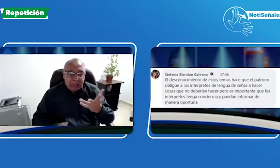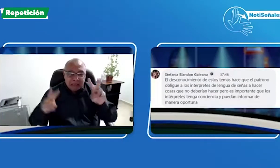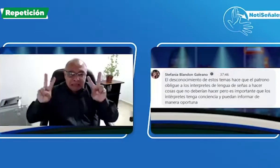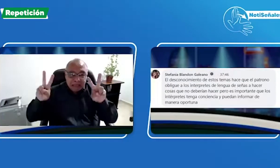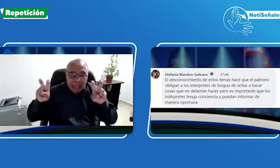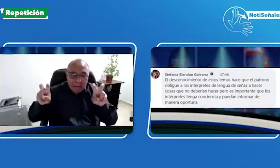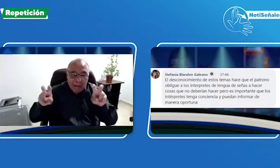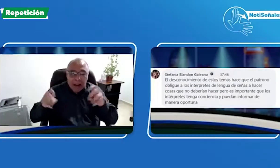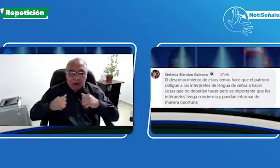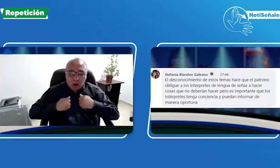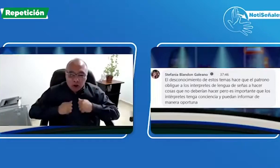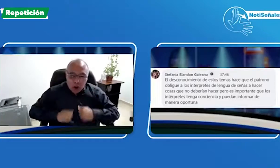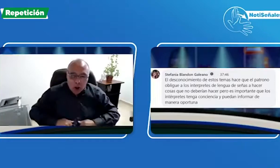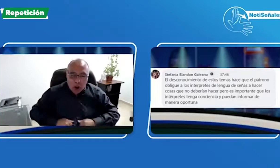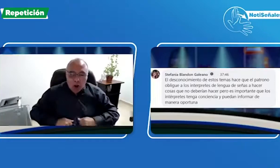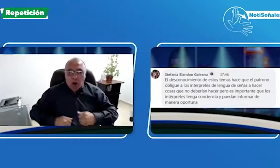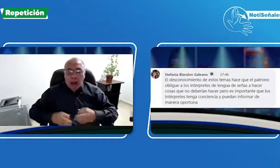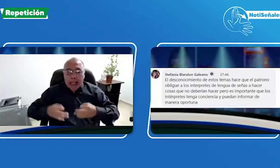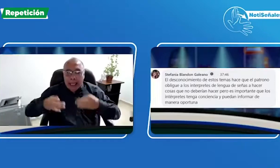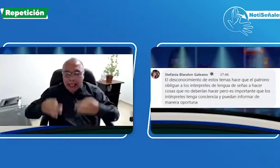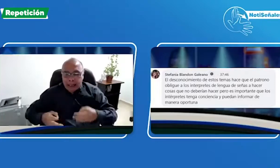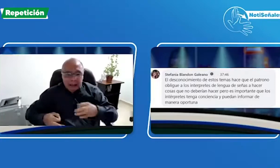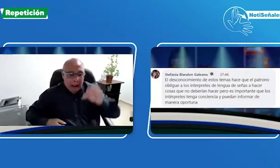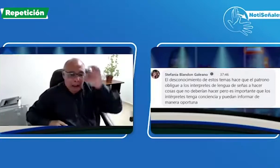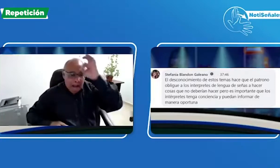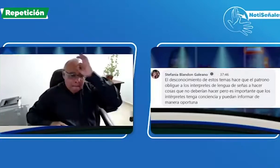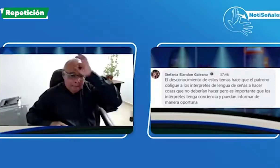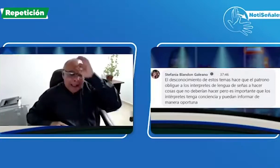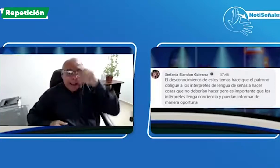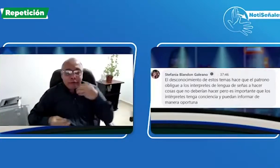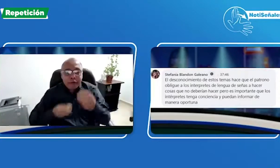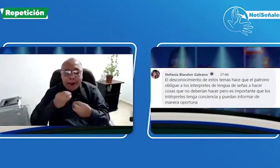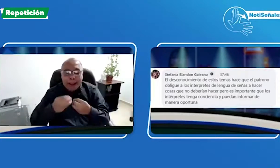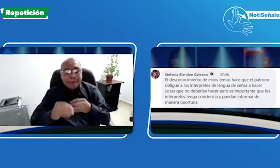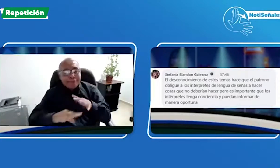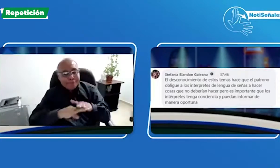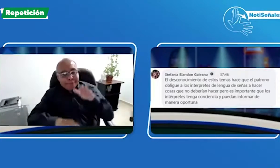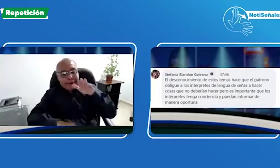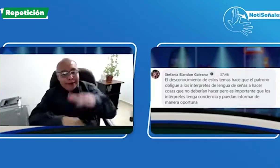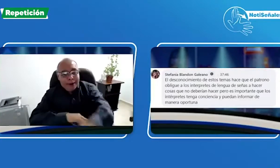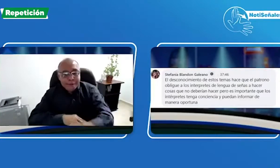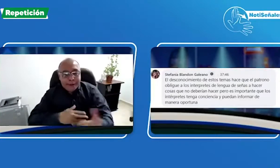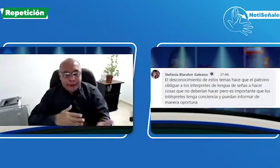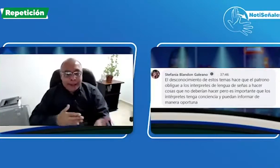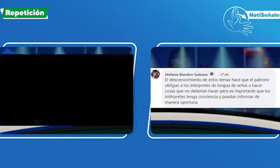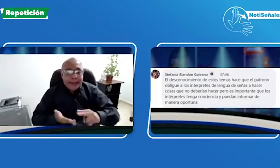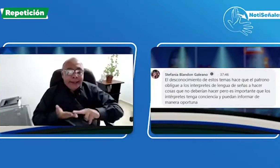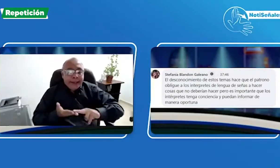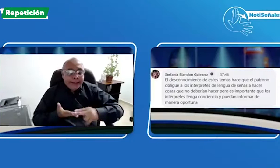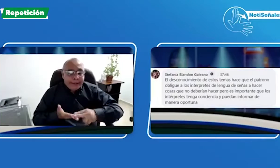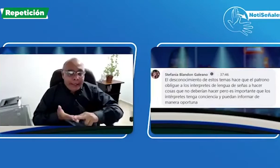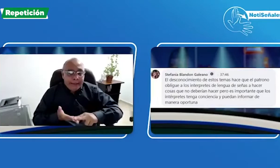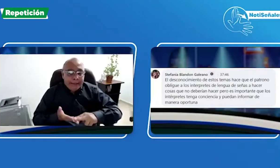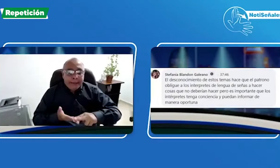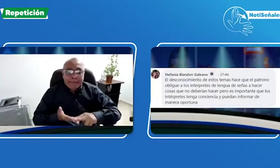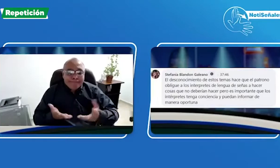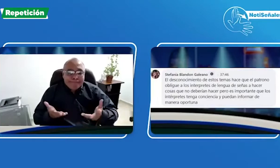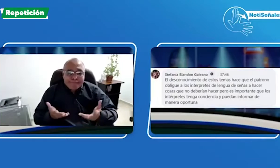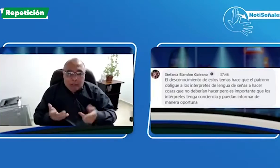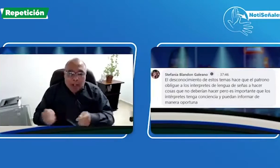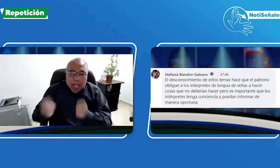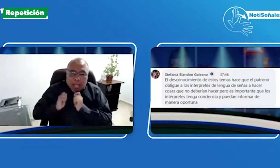Muchas de las Empresas Que contratan Intérpretes No conocen De las funciones Y el rol Del intérprete